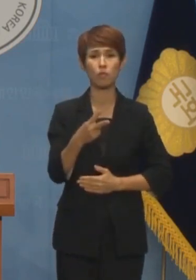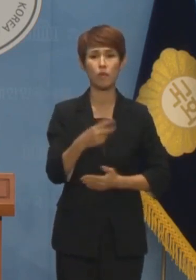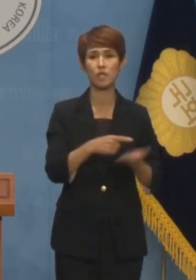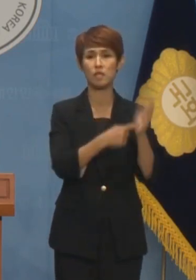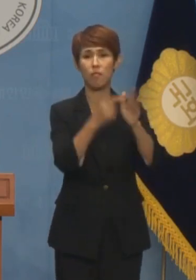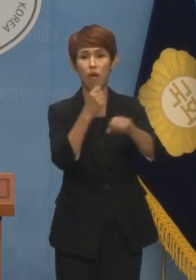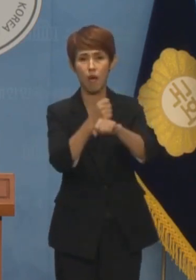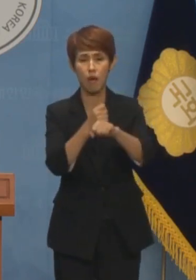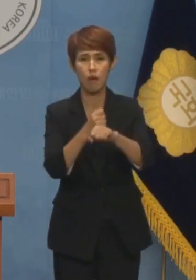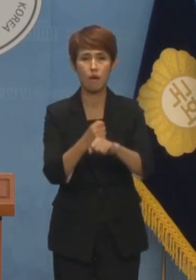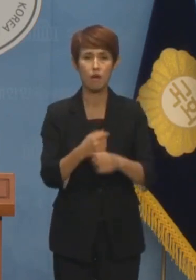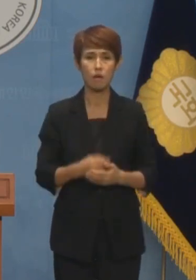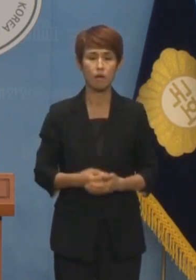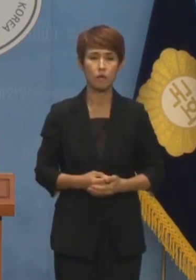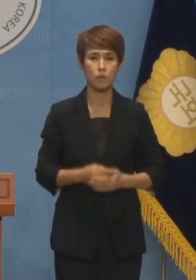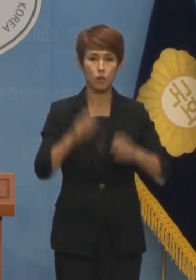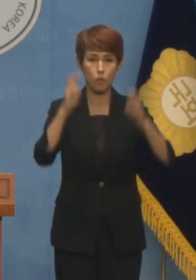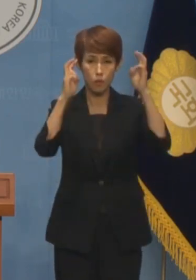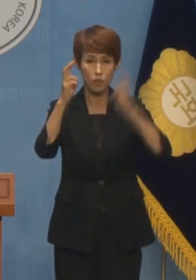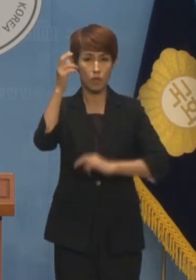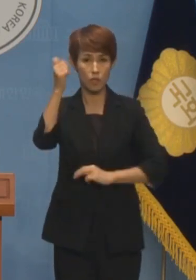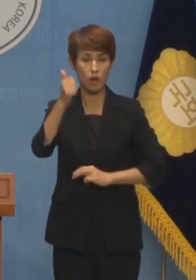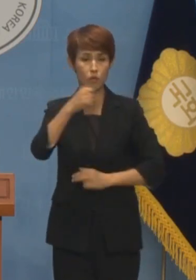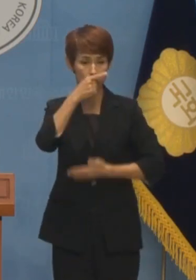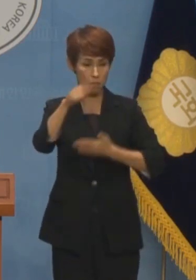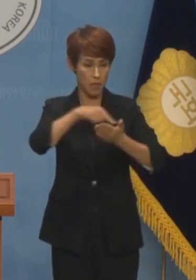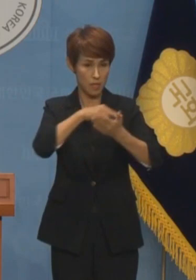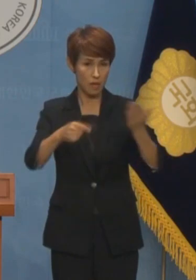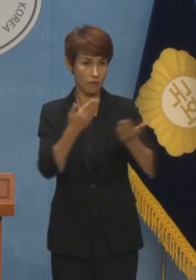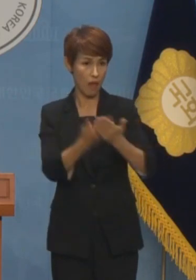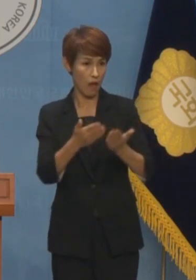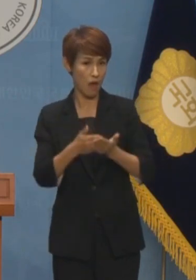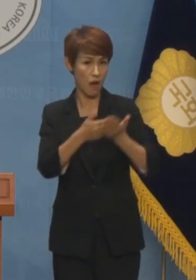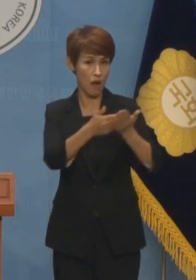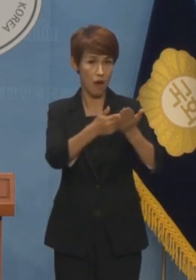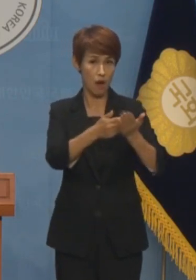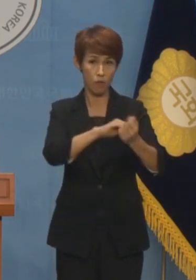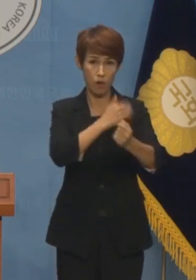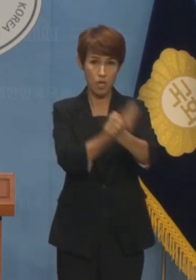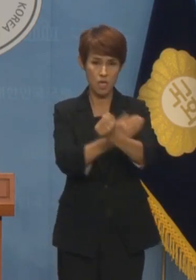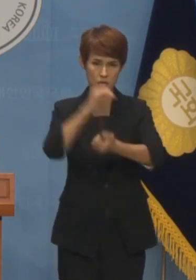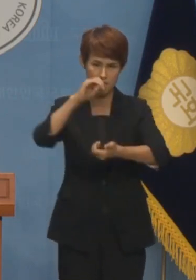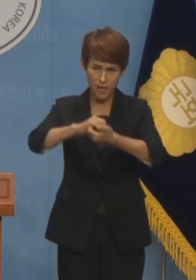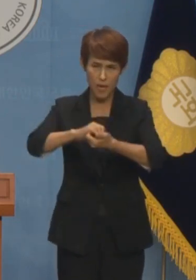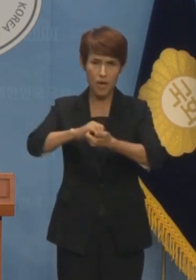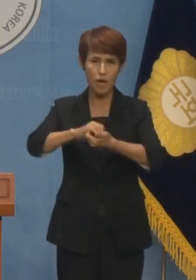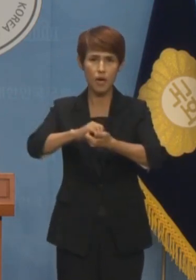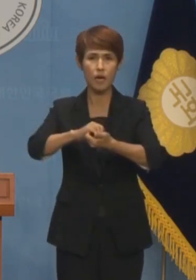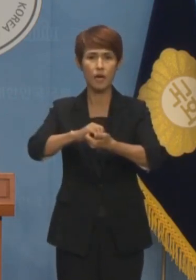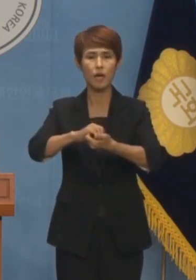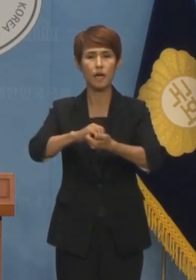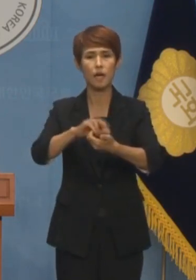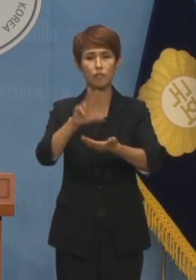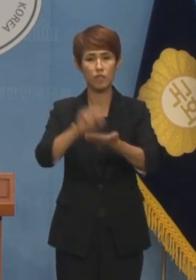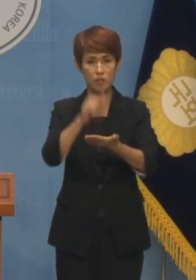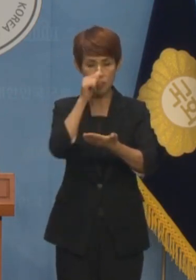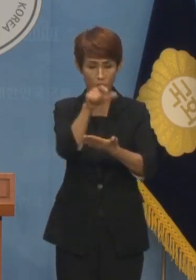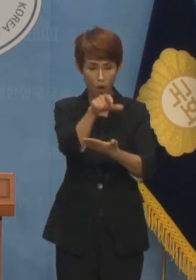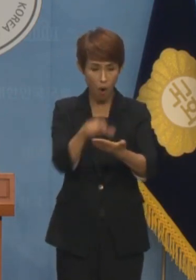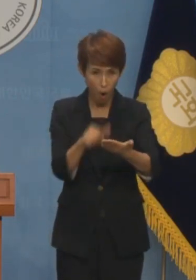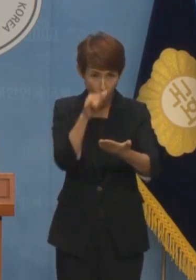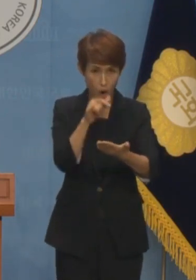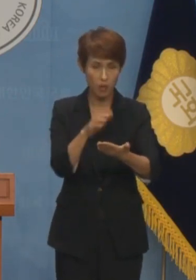사용자의 손해배상 청구 권리를 더욱 제한하는 등 불합리한 조항이 추가됐는데도 이에 대한 논의